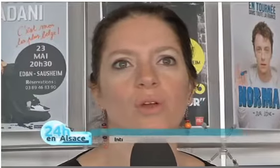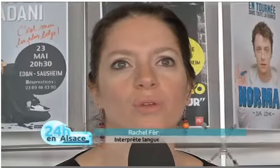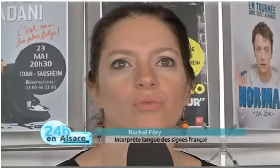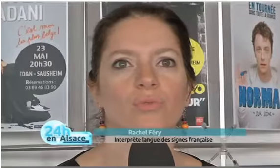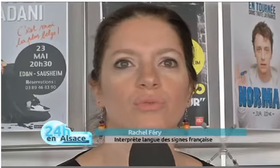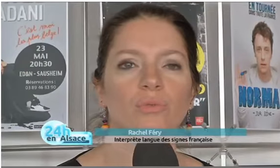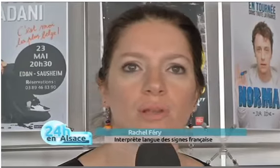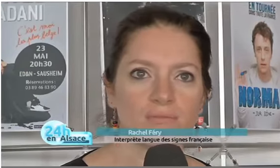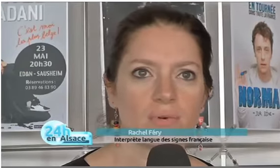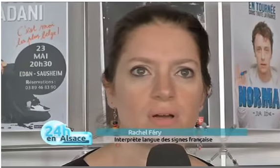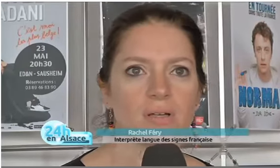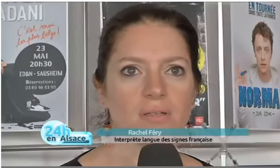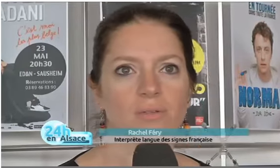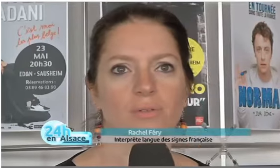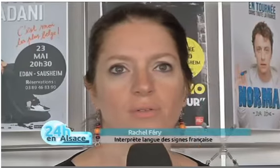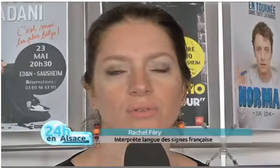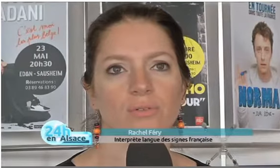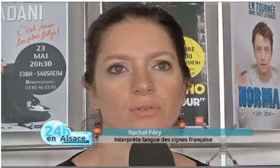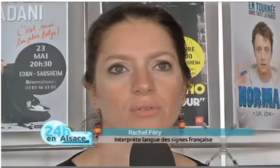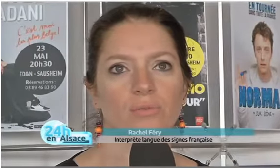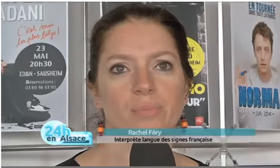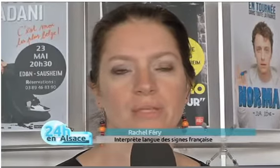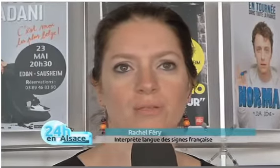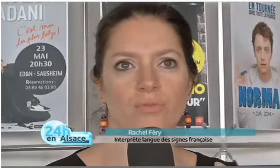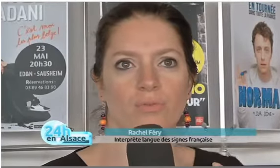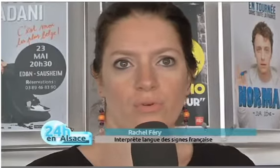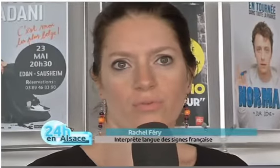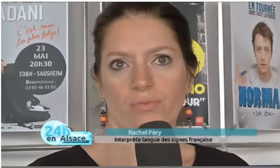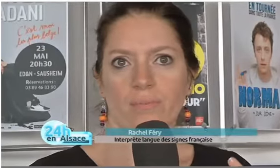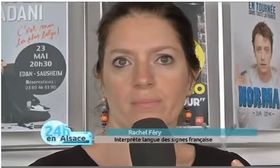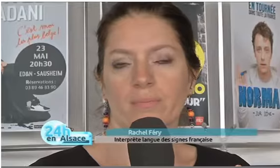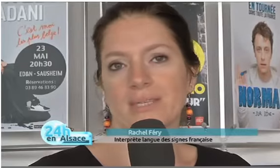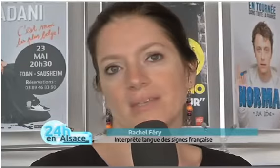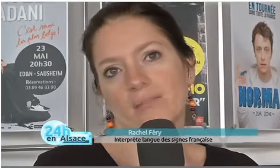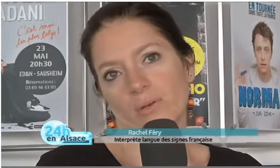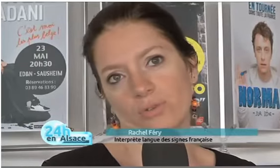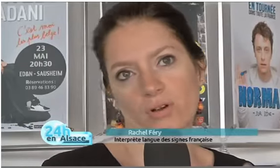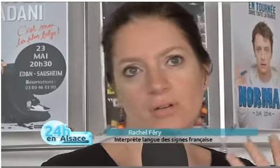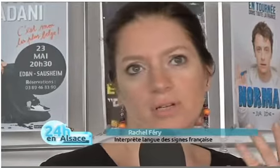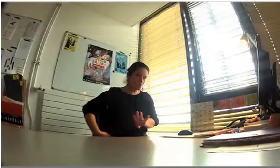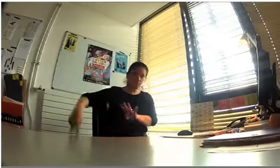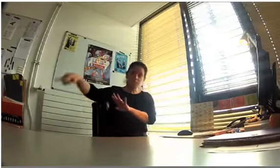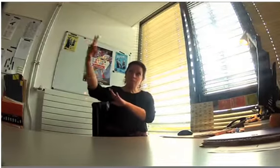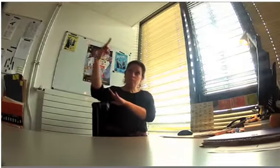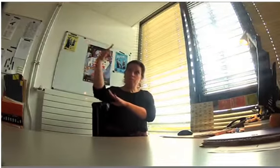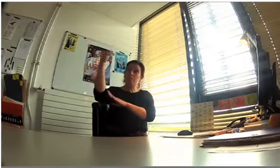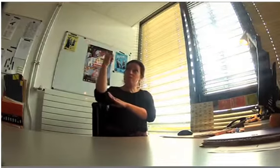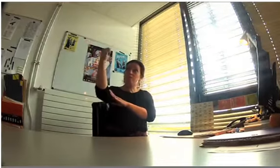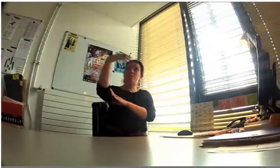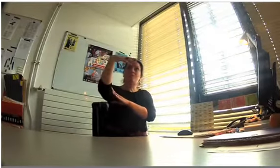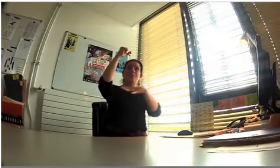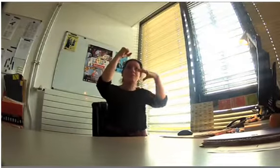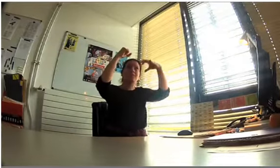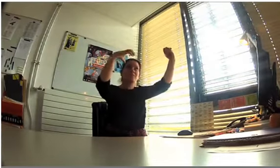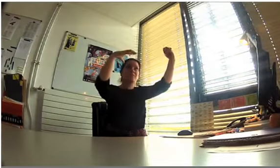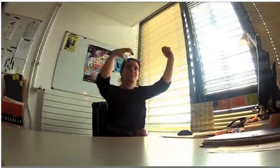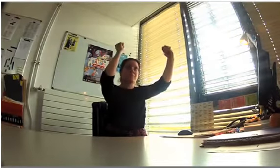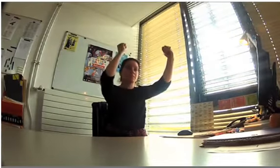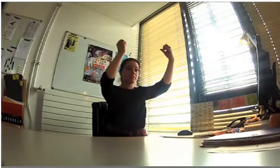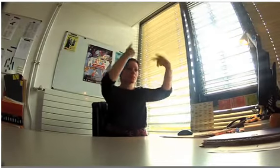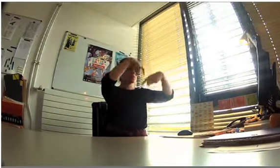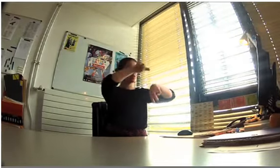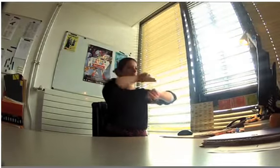l'émotion, du ton de la voix, passe à travers le corps et les expressions du visage. Moi, je pense qu'on ne peut